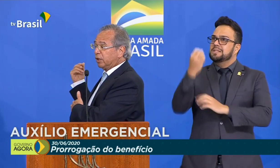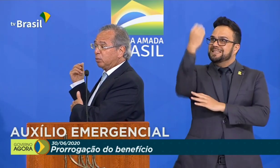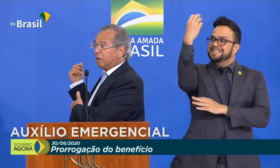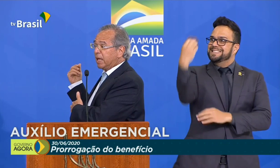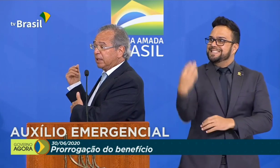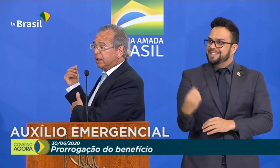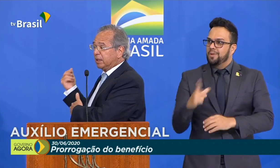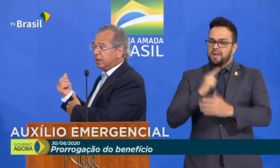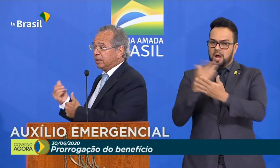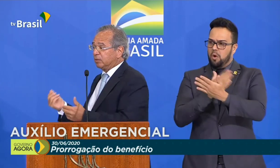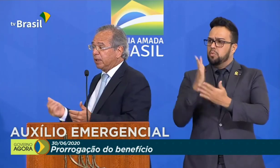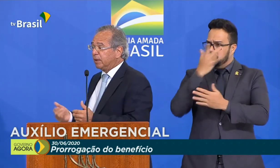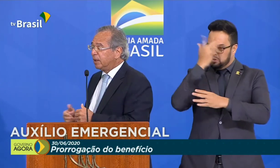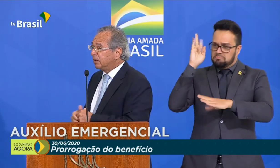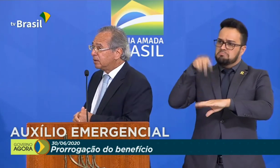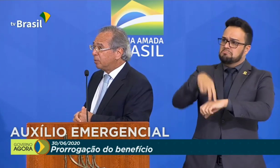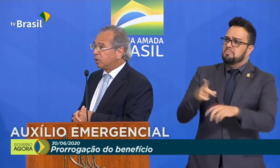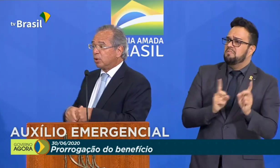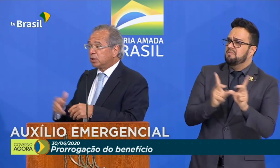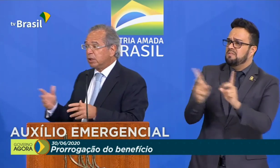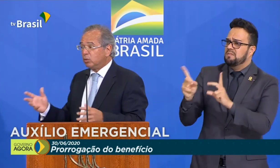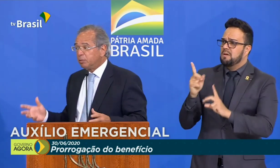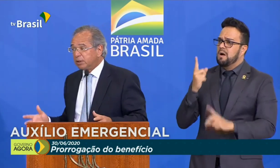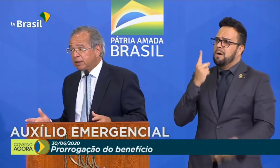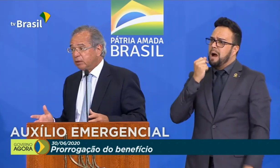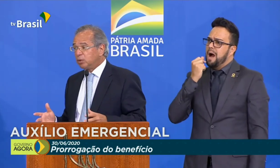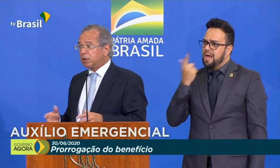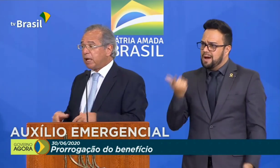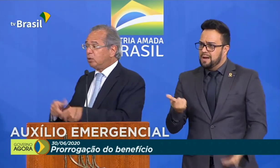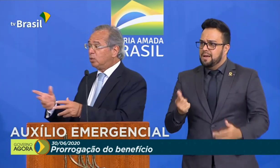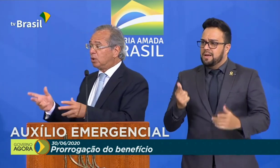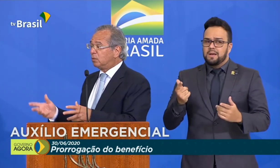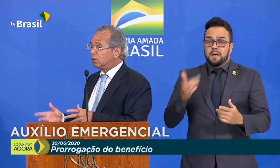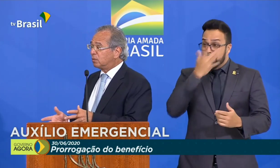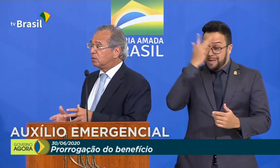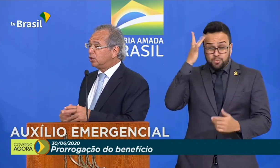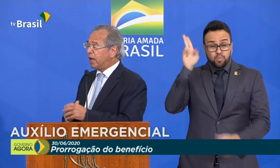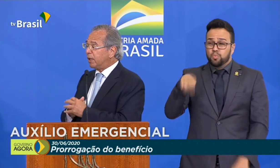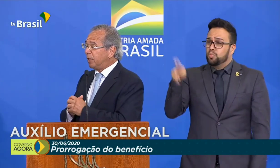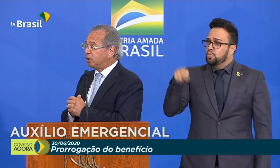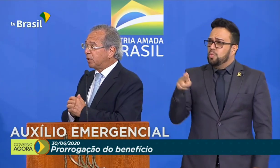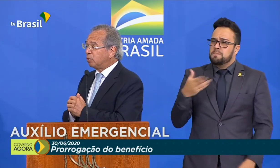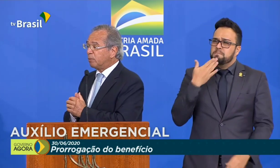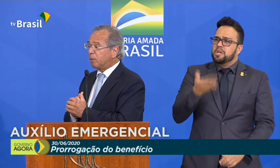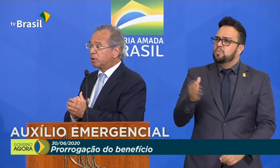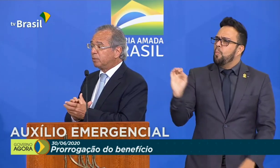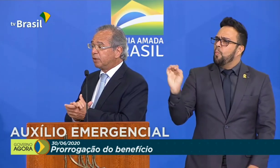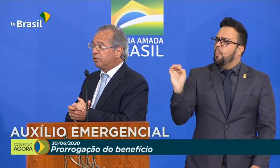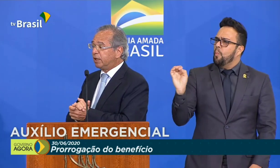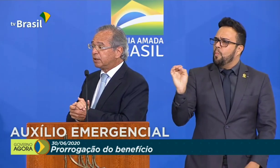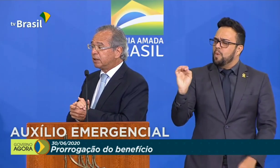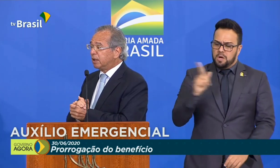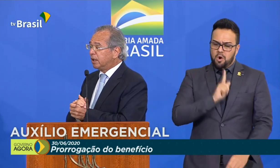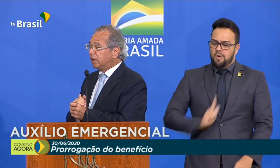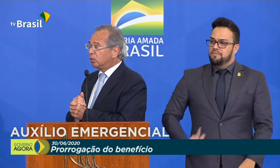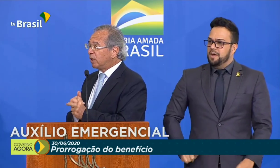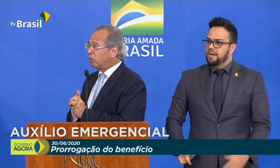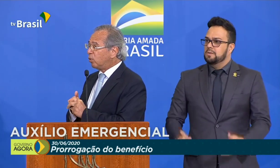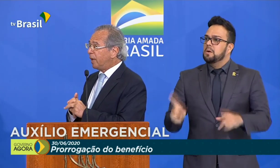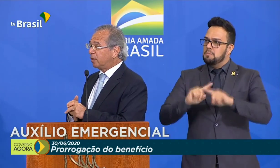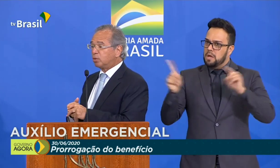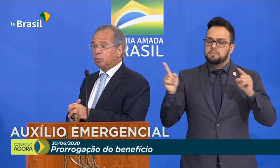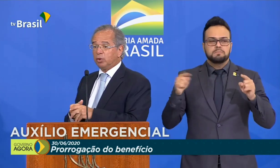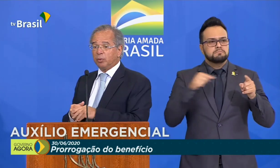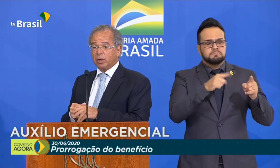gente vendendo bala, não é? São pessoas que nunca precisaram do Estado, lutam diariamente para a sua própria sobrevivência e não